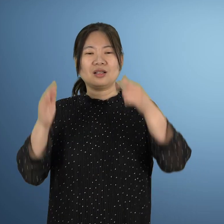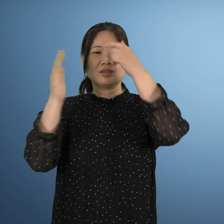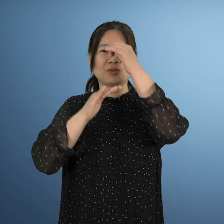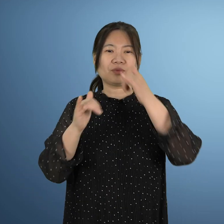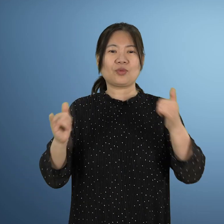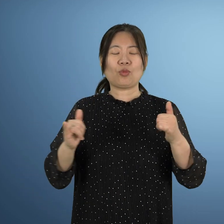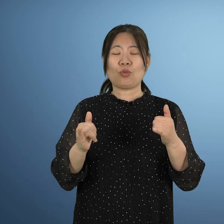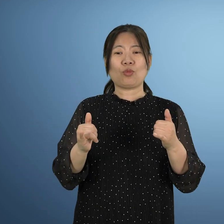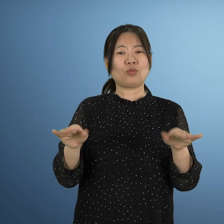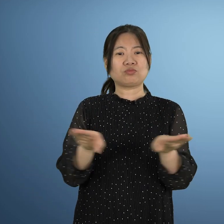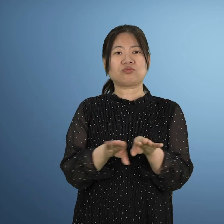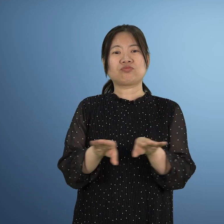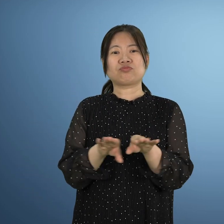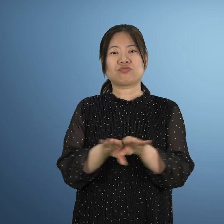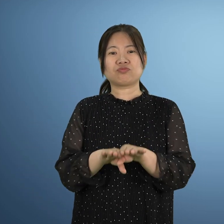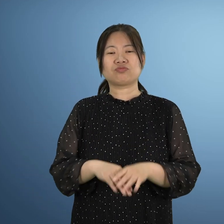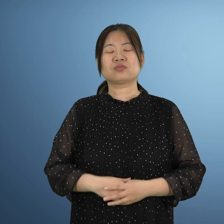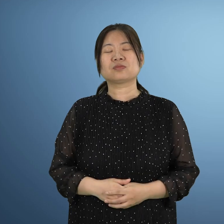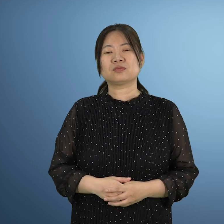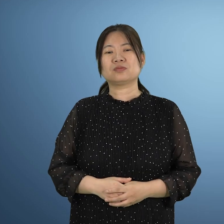성도들 안 나오죠.